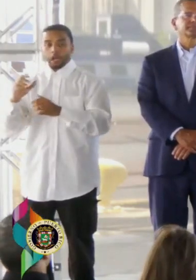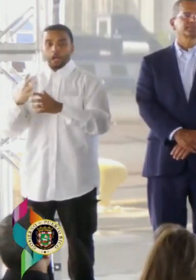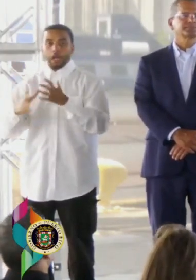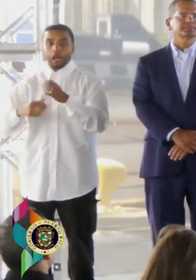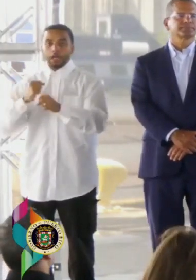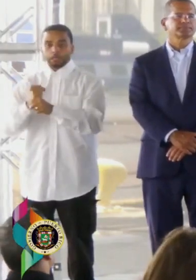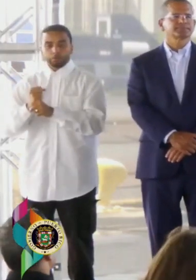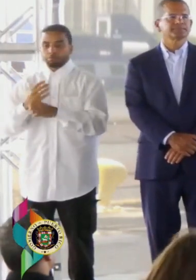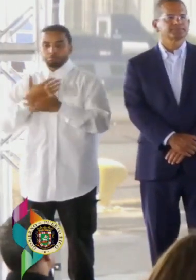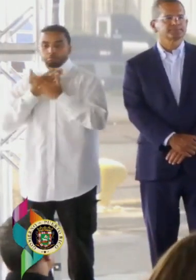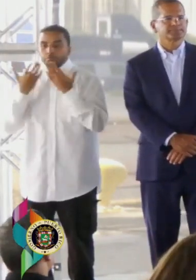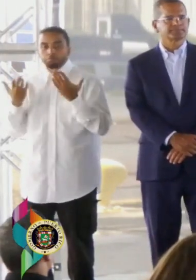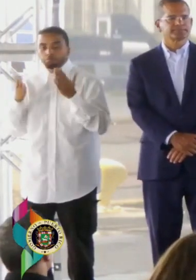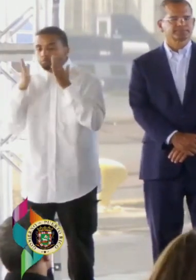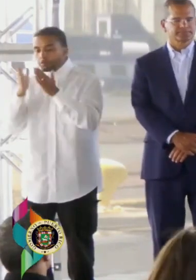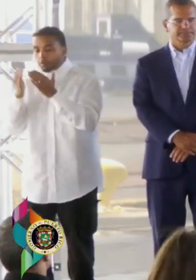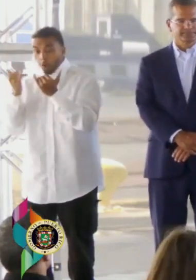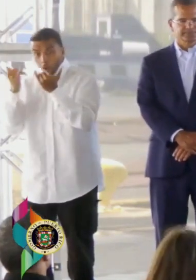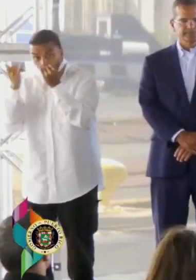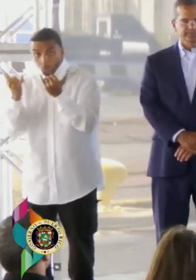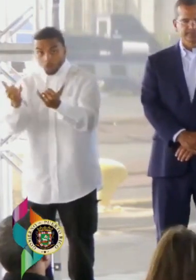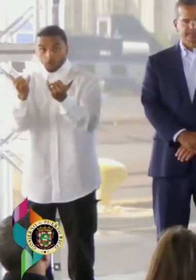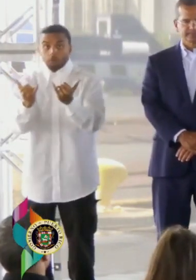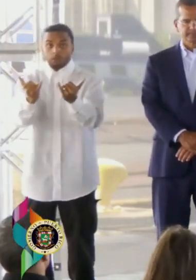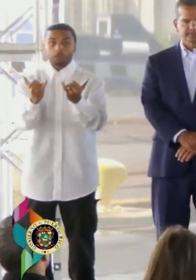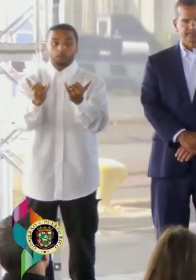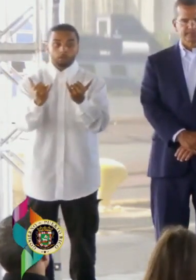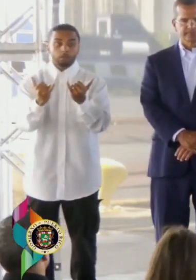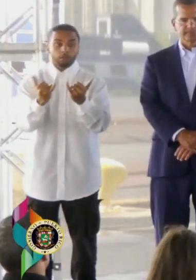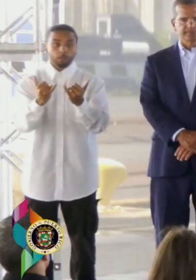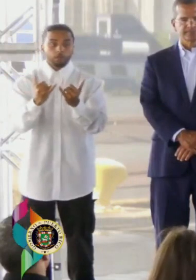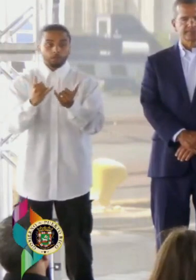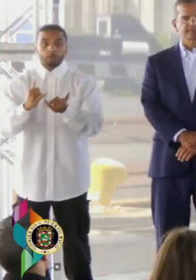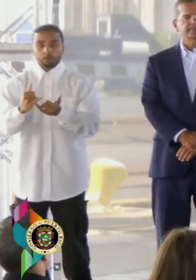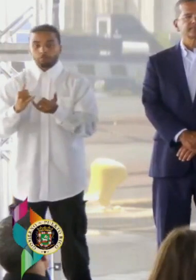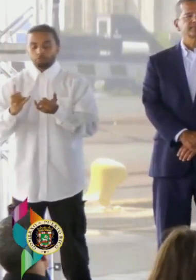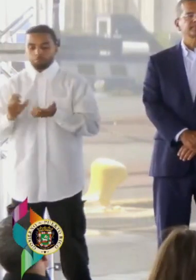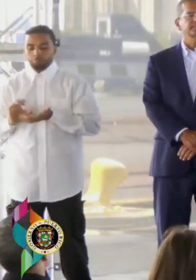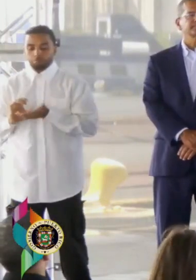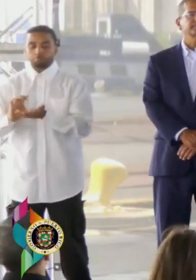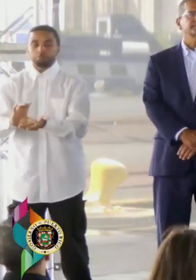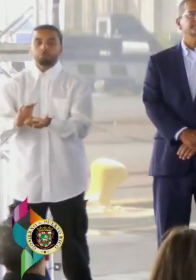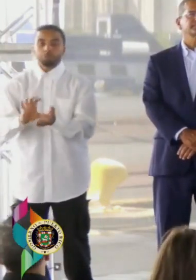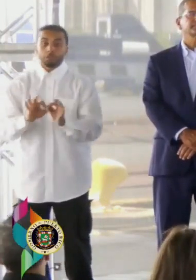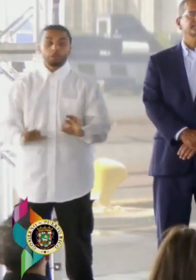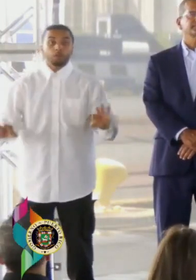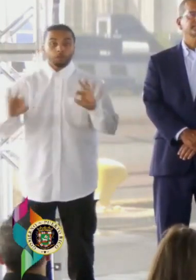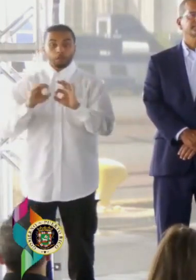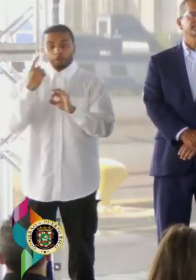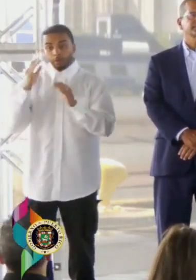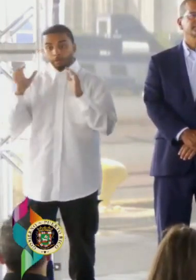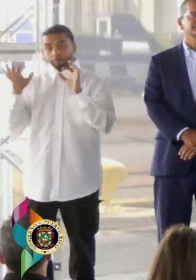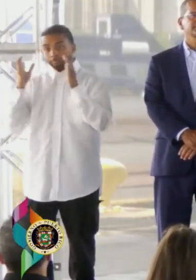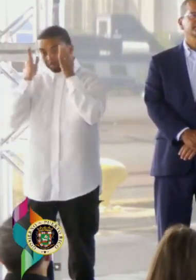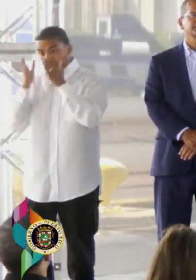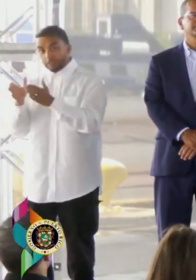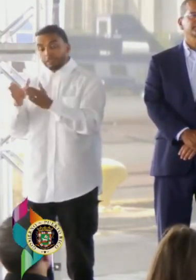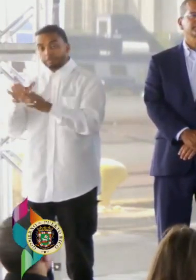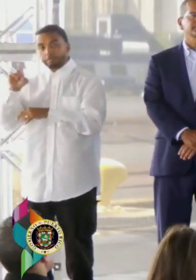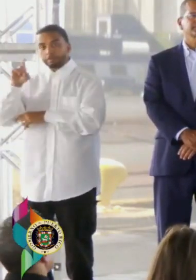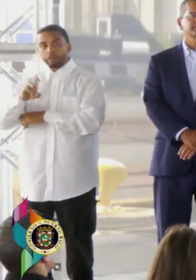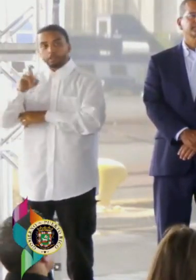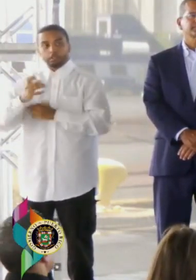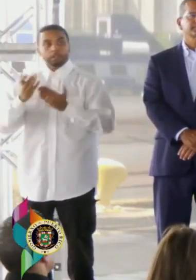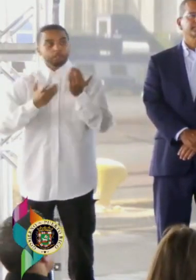infraestructura y que hoy estamos poniendo eh una inversión importante para atender una necesidad que sirve